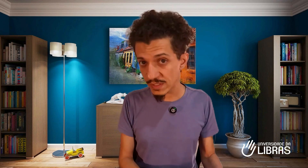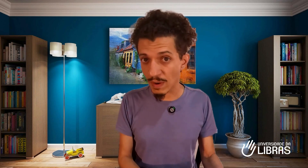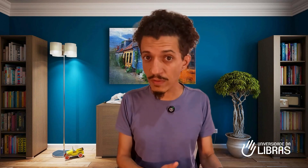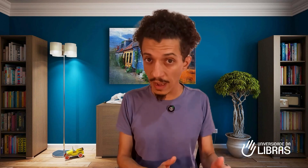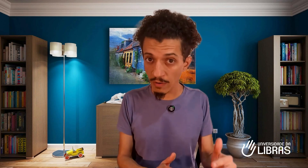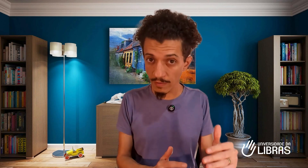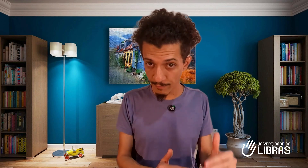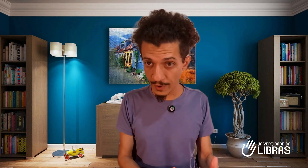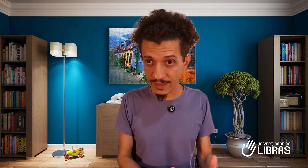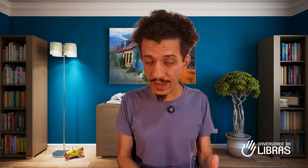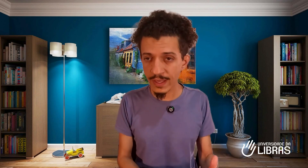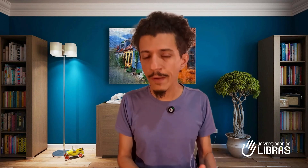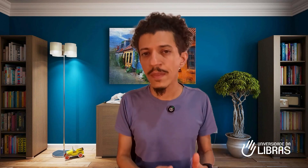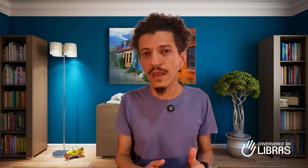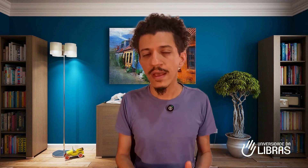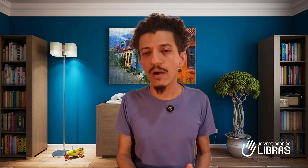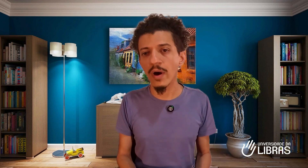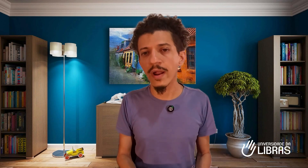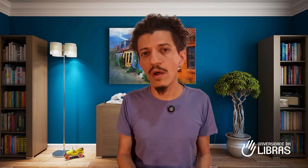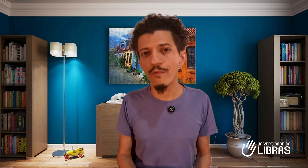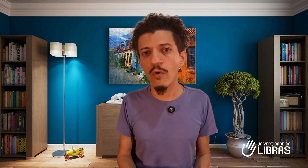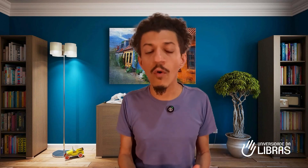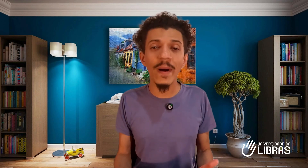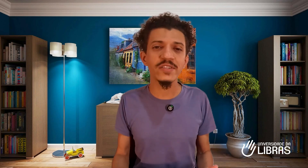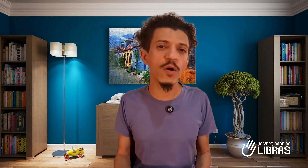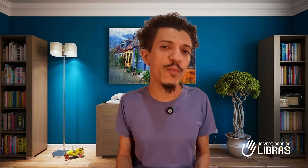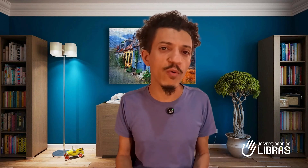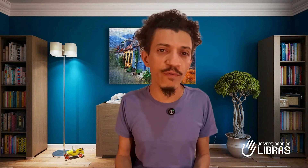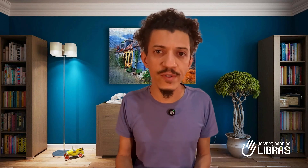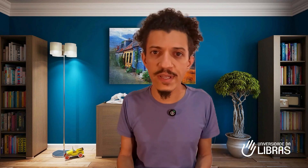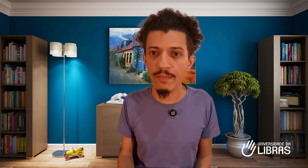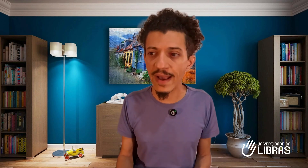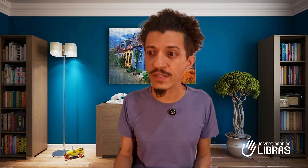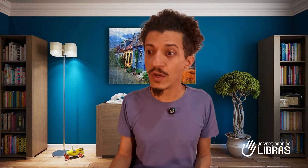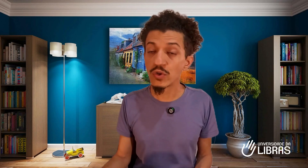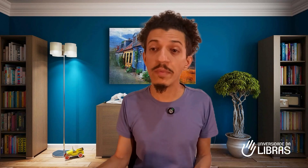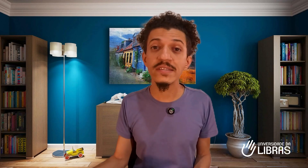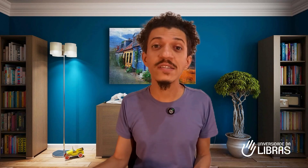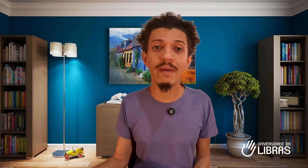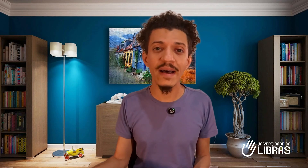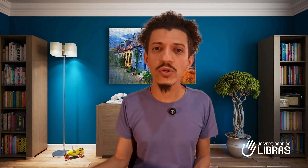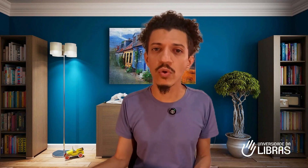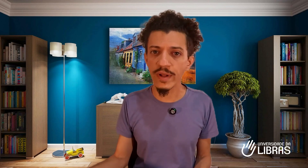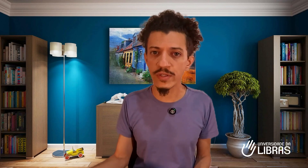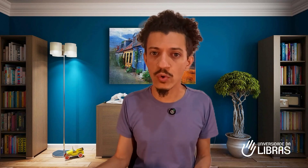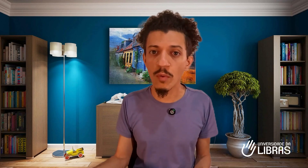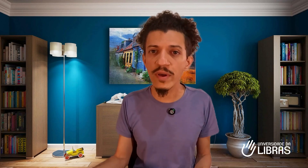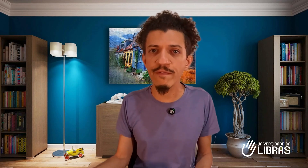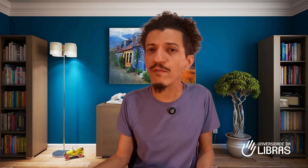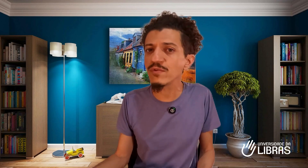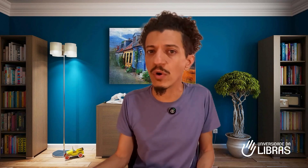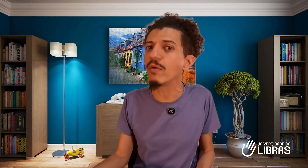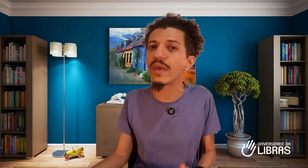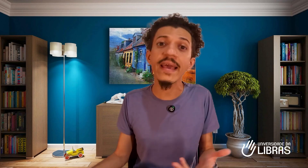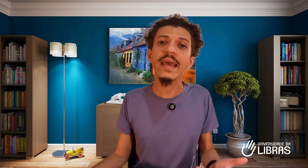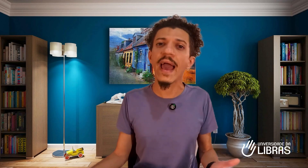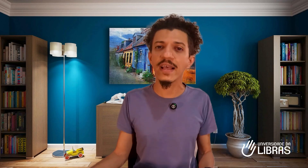da aula foi até aqui e agora eu vou compartilhar um pouco com você mais sobre esses bastidores, de como que funciona, o que é esse